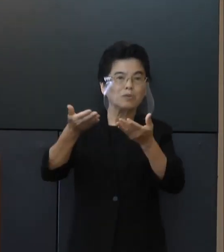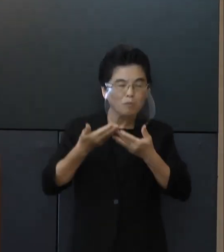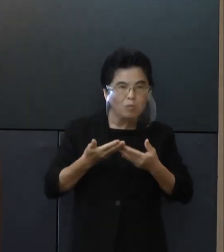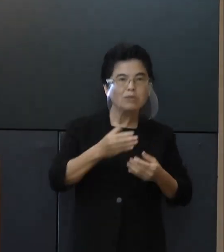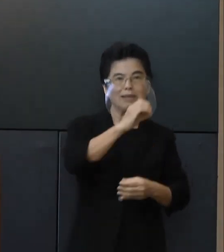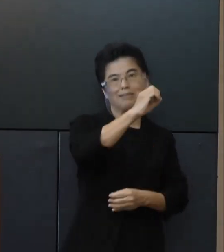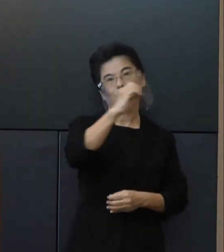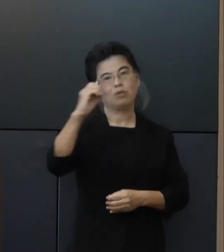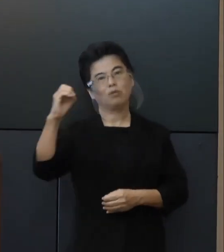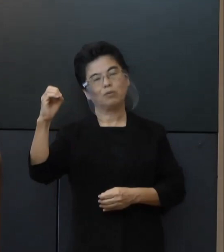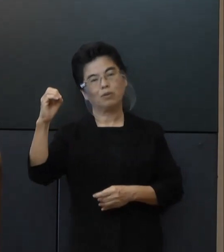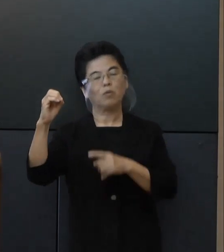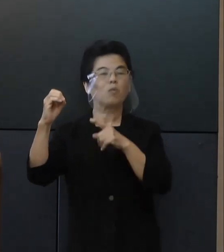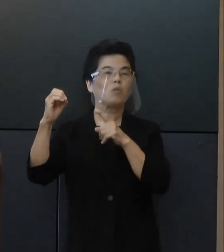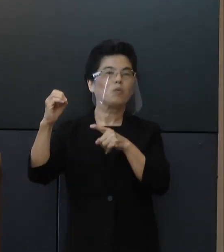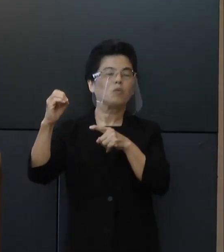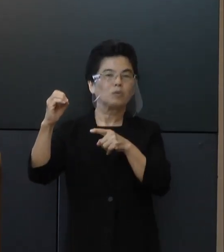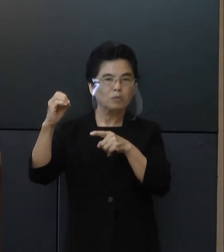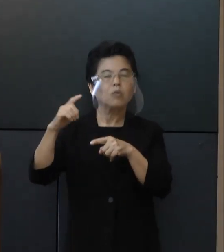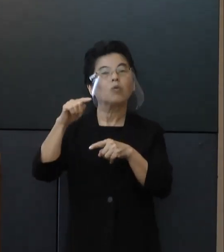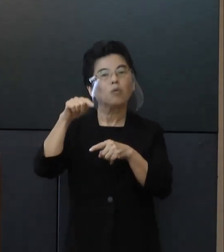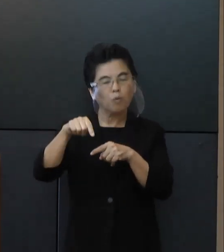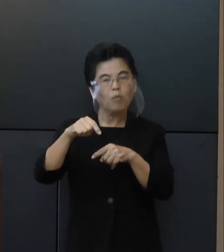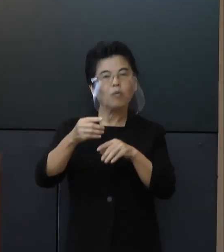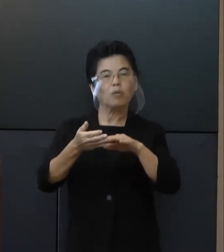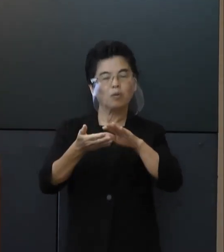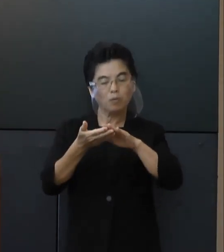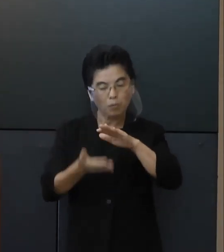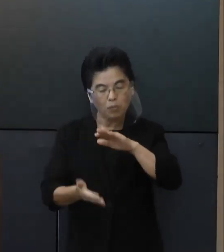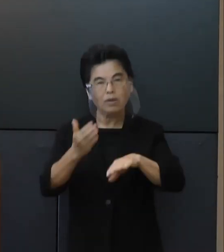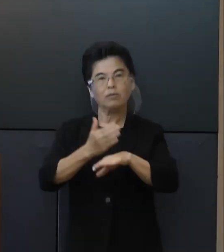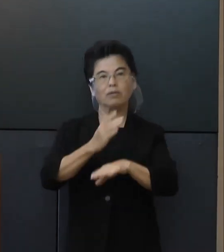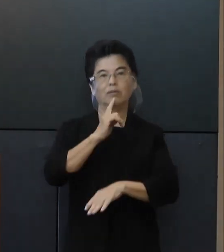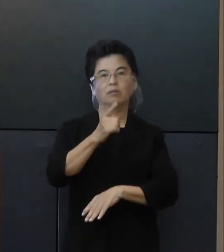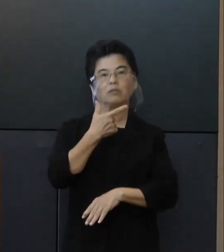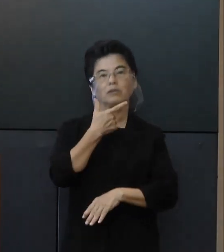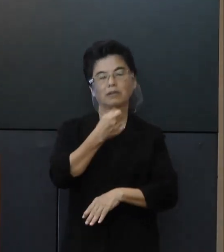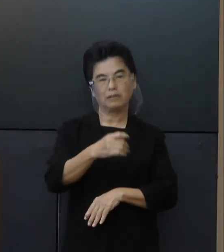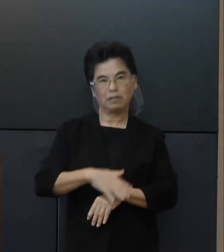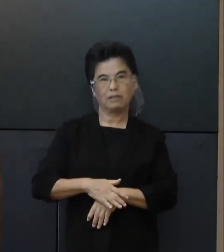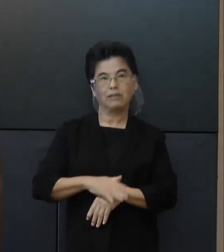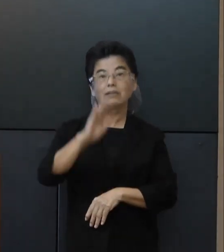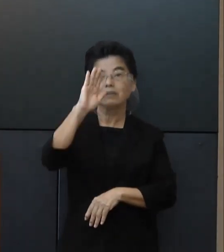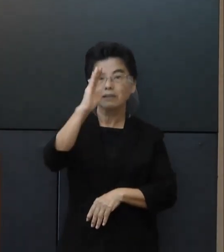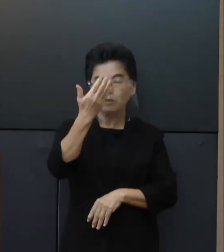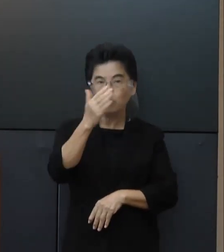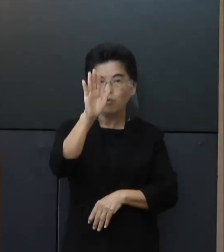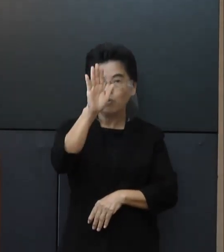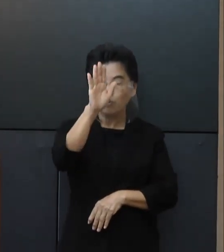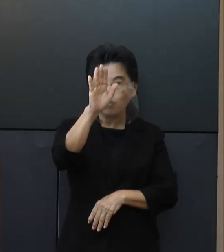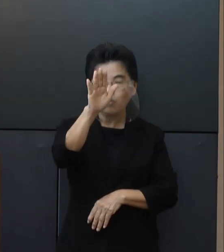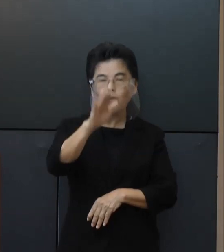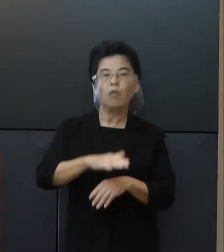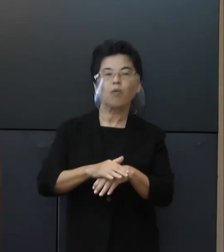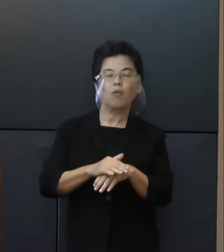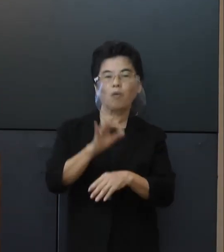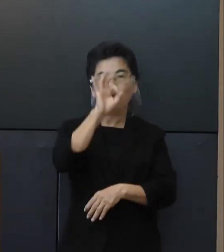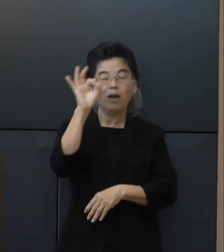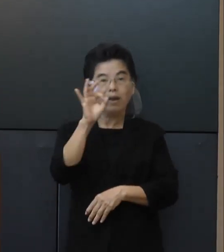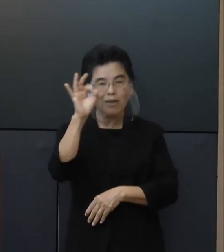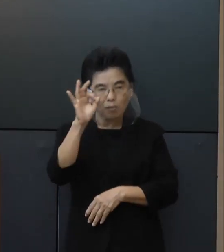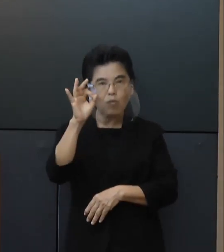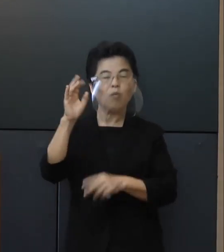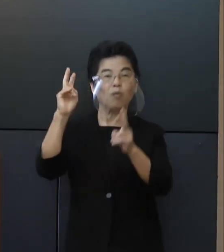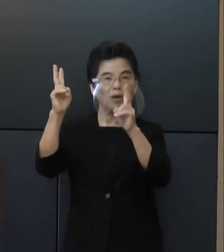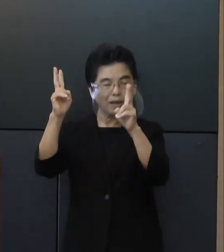るということは、やはりまず深く感謝を申し上げたいと思います。しかし今後観光業をはじめビジネス活